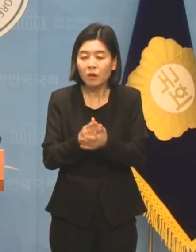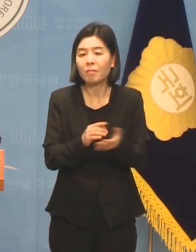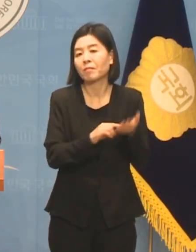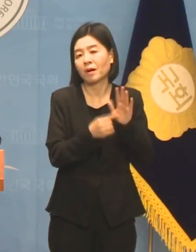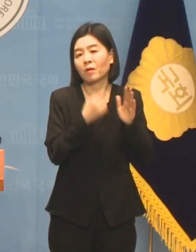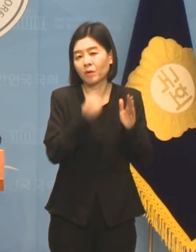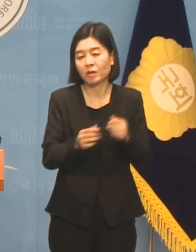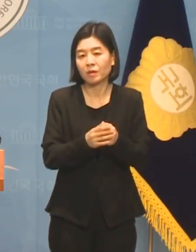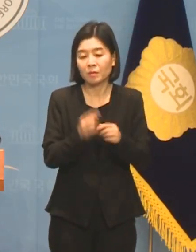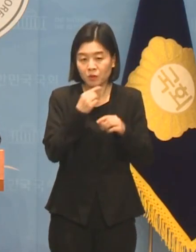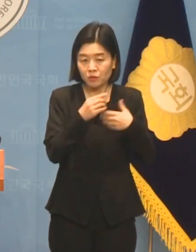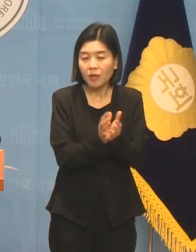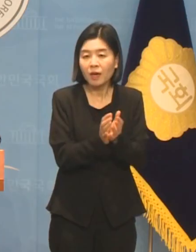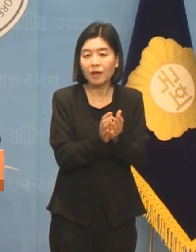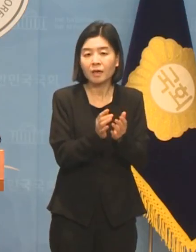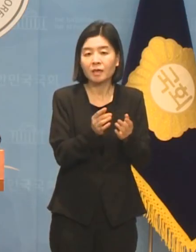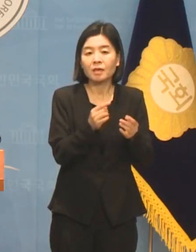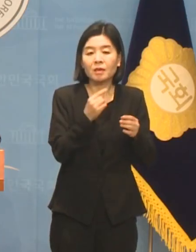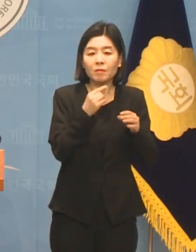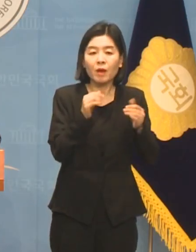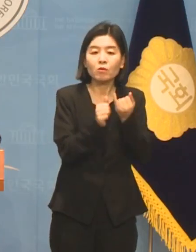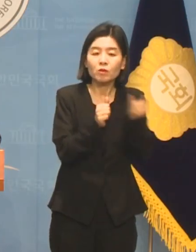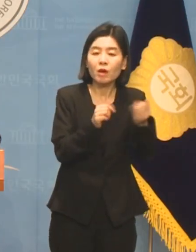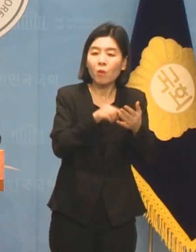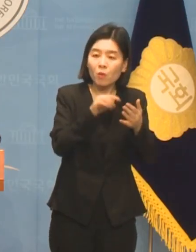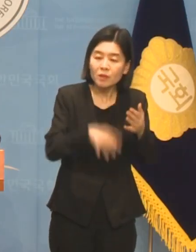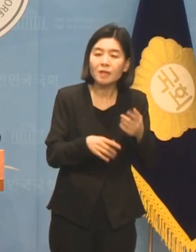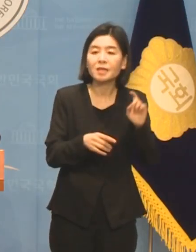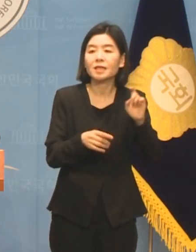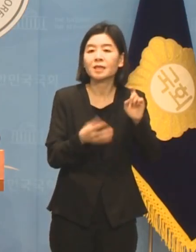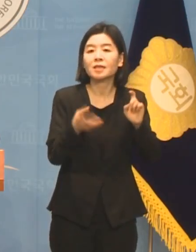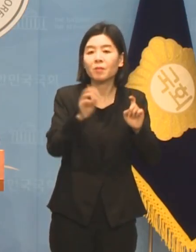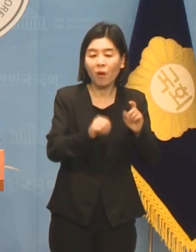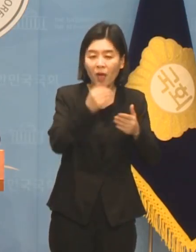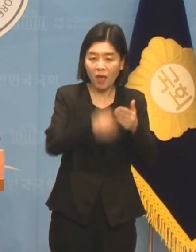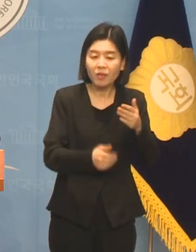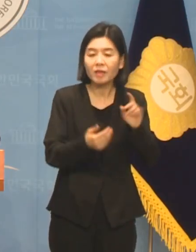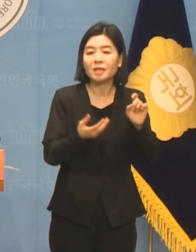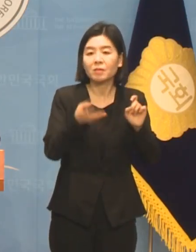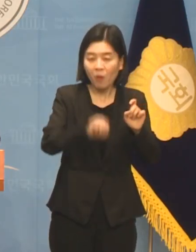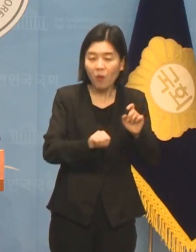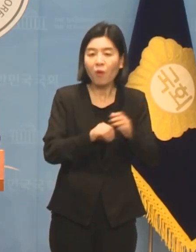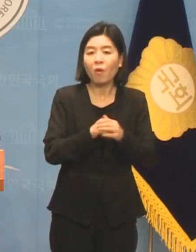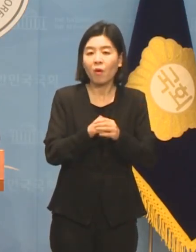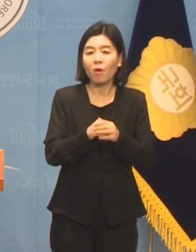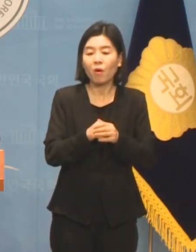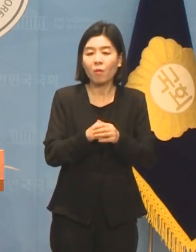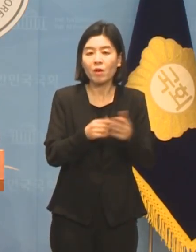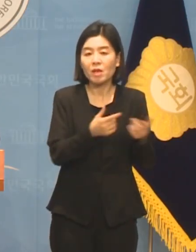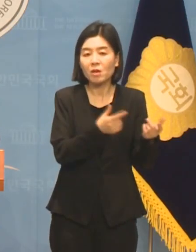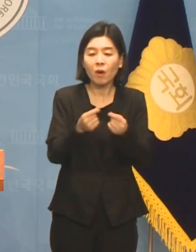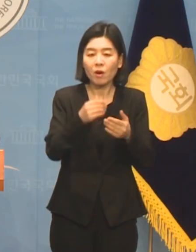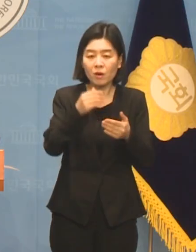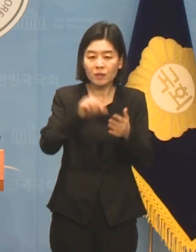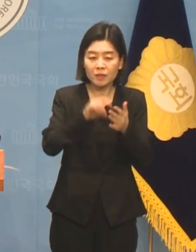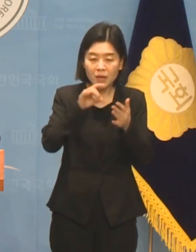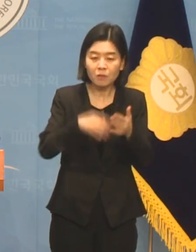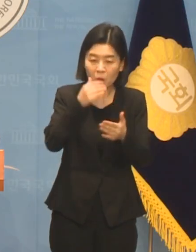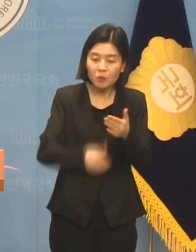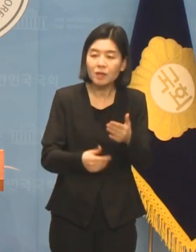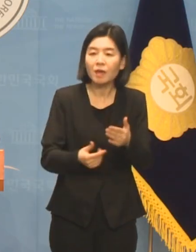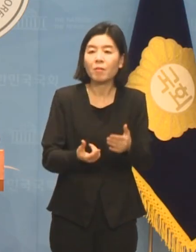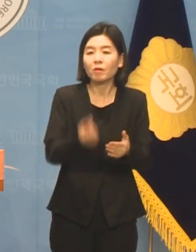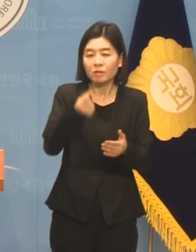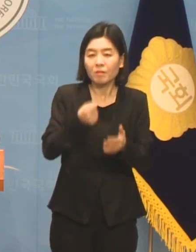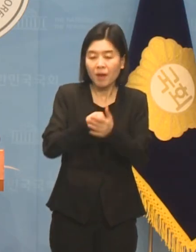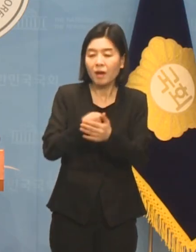미세 조정안 배우자 공제 10억, 일괄 공제 8억부터 신속하게 처리하는 데 협조하길 바랍니다.